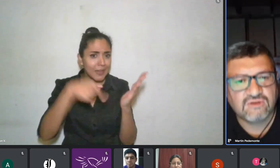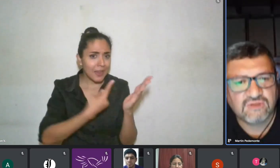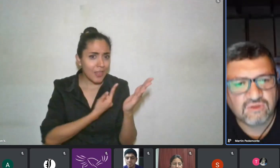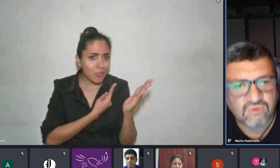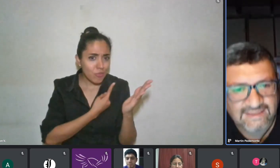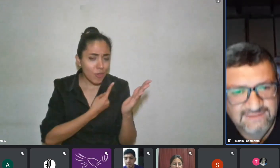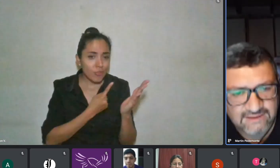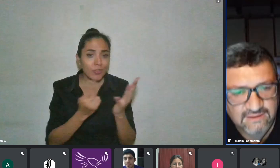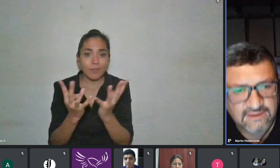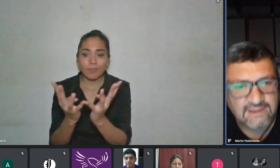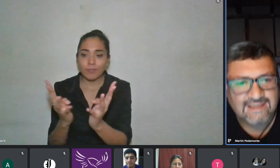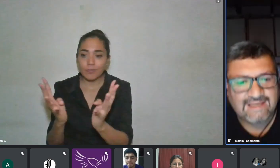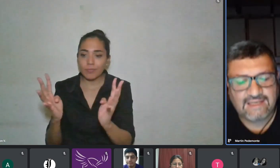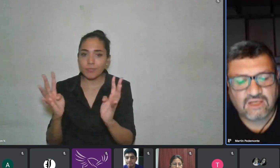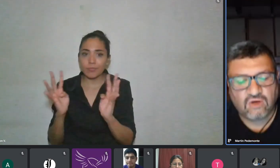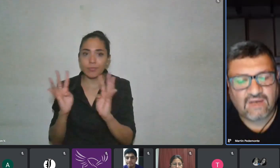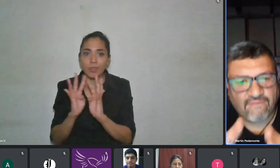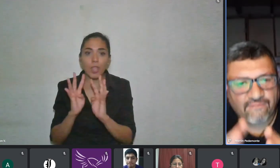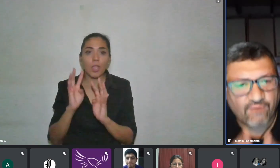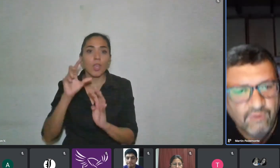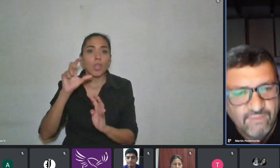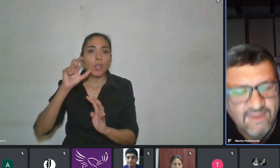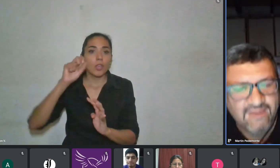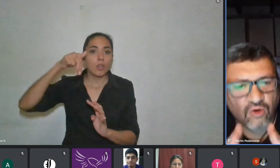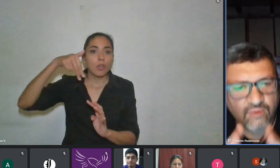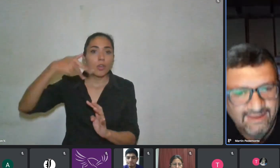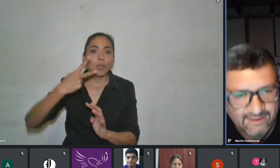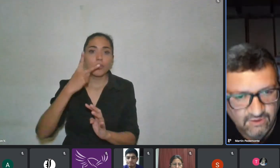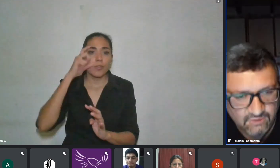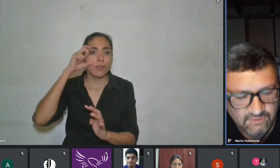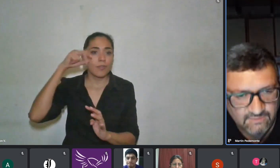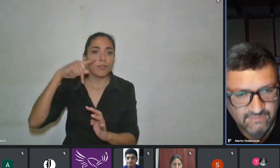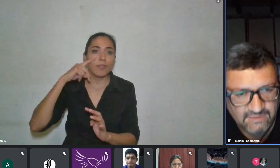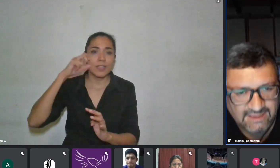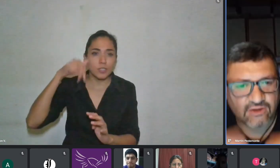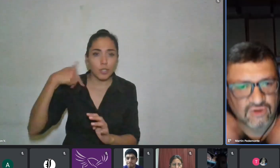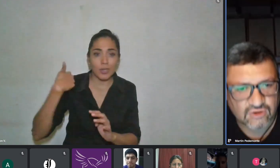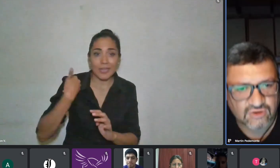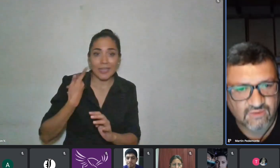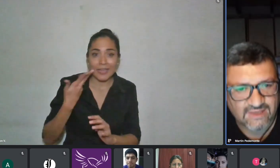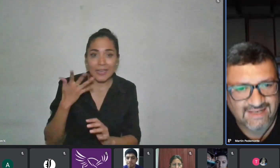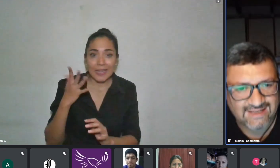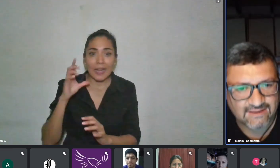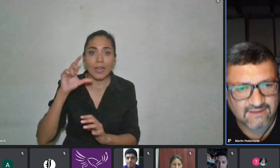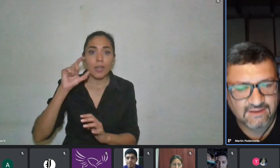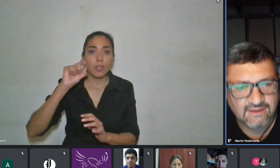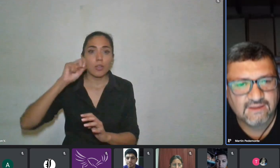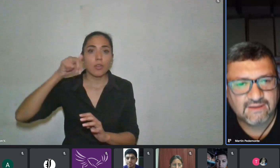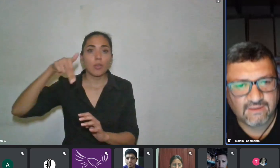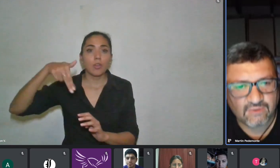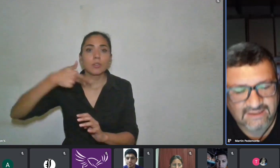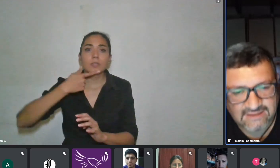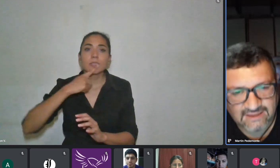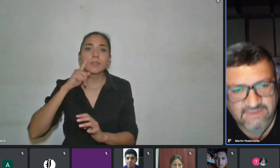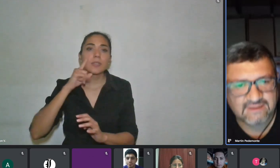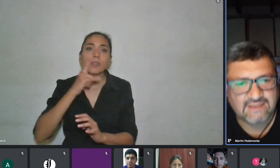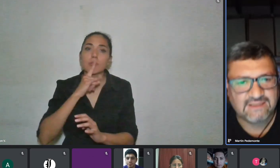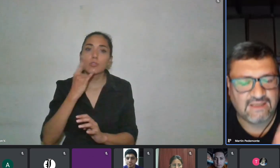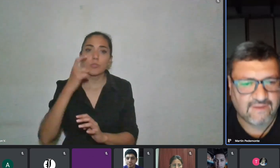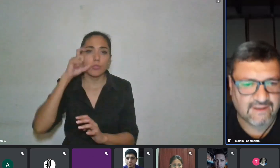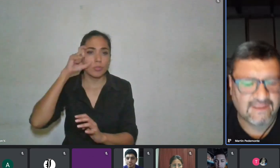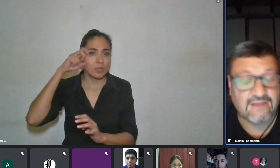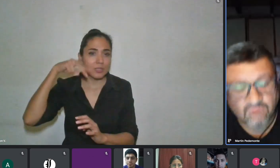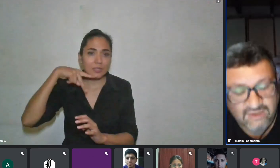convención general constituyente que eligió la forma de gobierno. que nosotros íbamos a elegir.